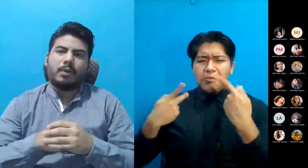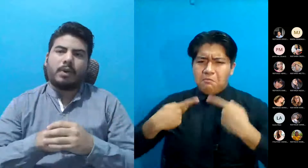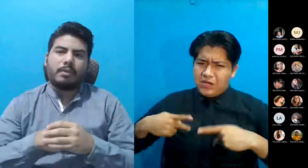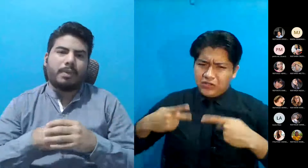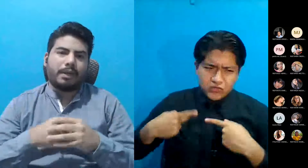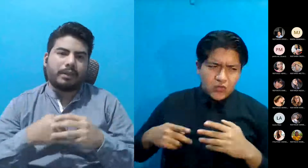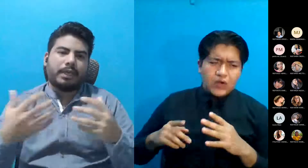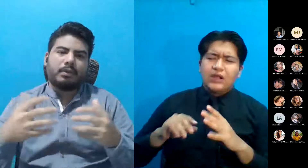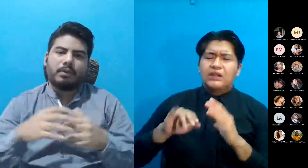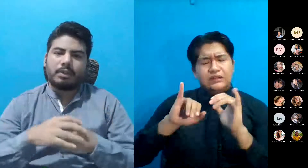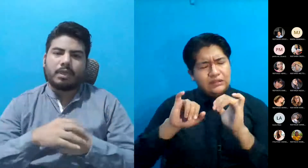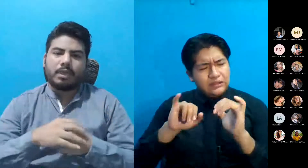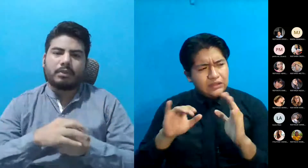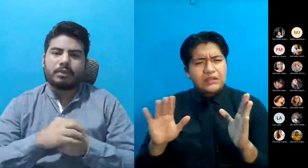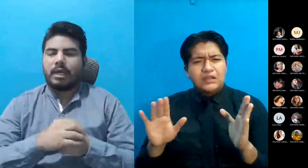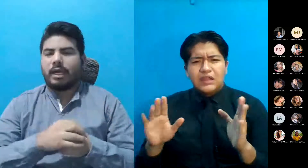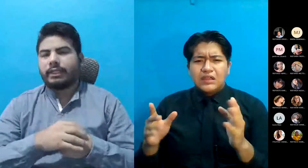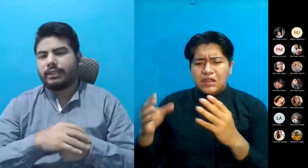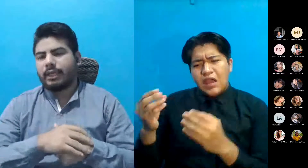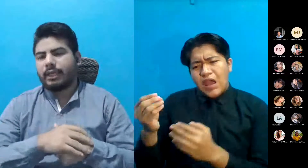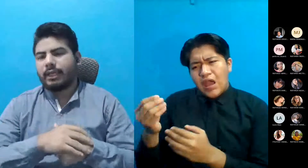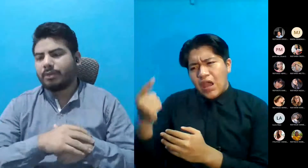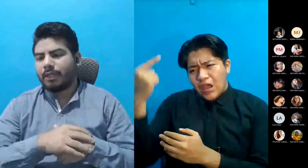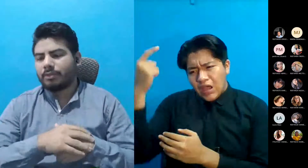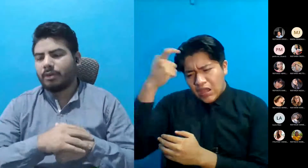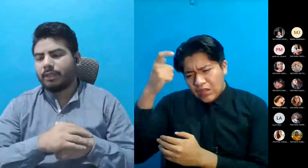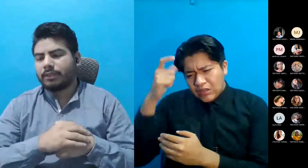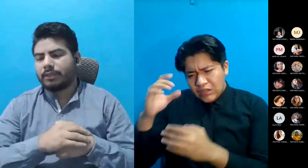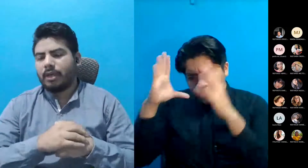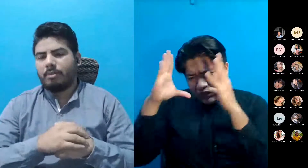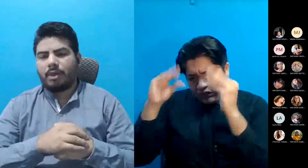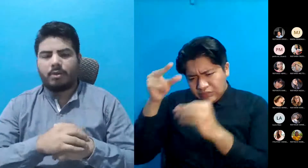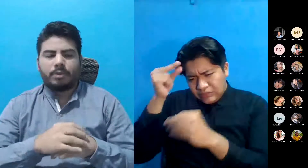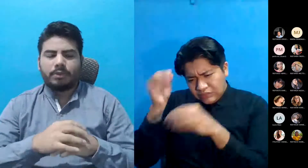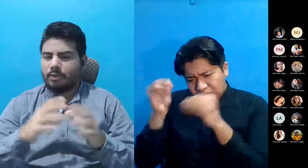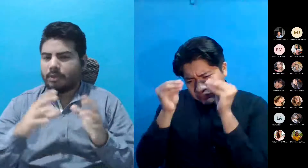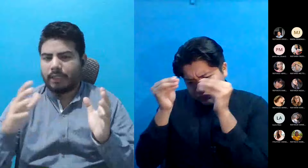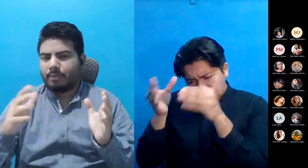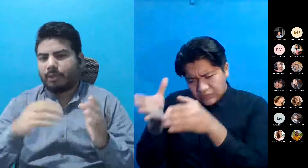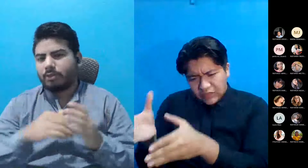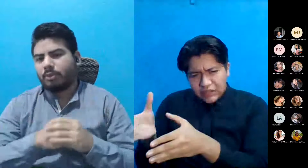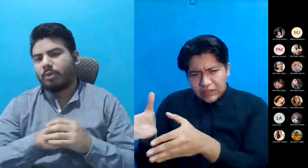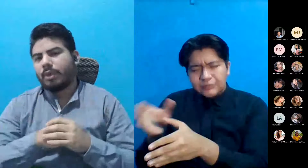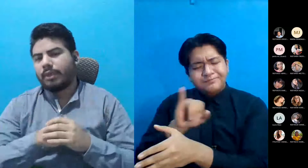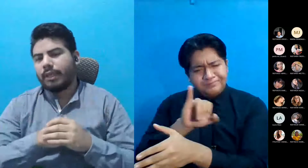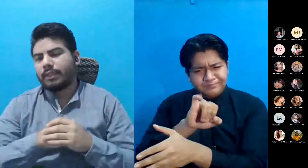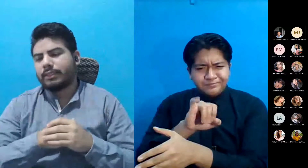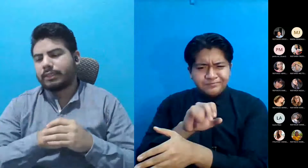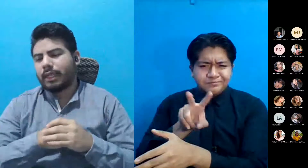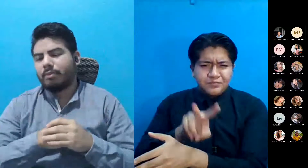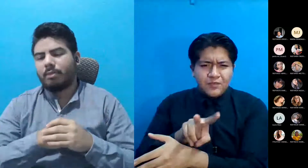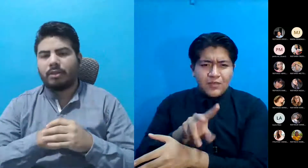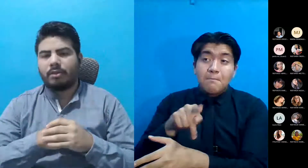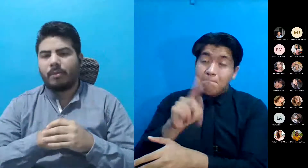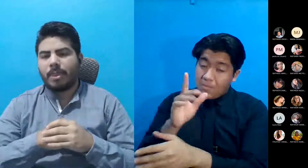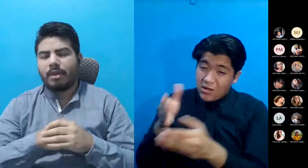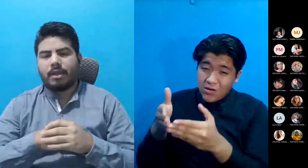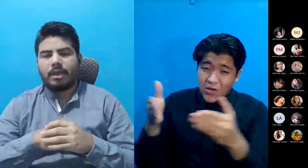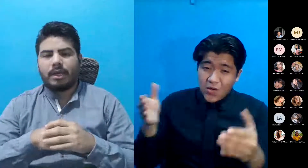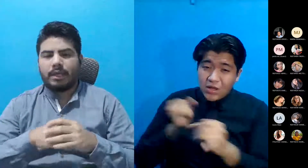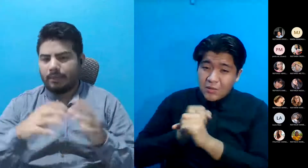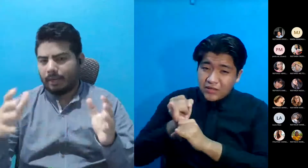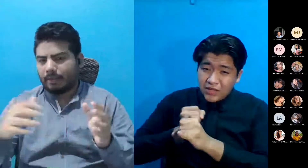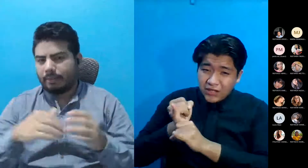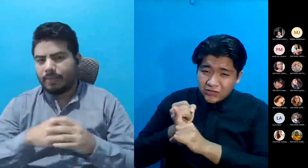daban o que impartían conocimientos hacia las personas sordas, pero pues son aspectos documentales que hasta el